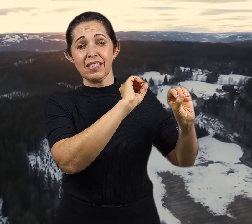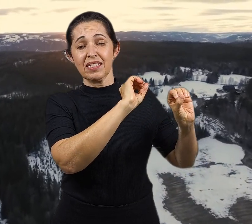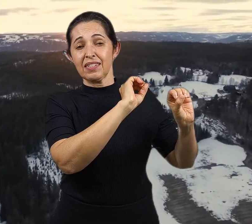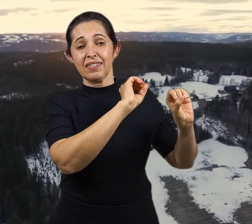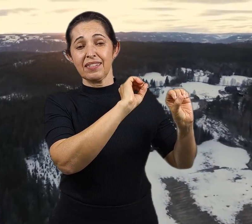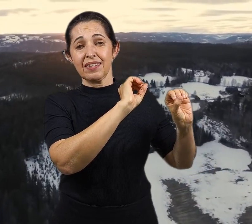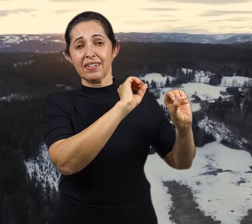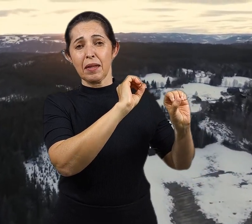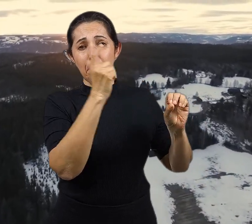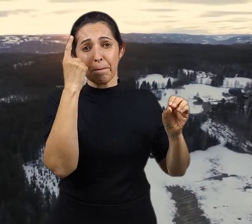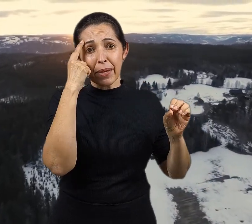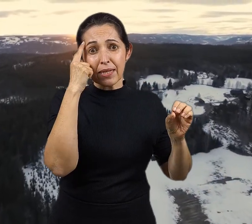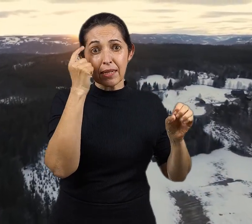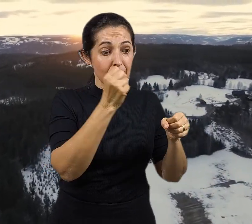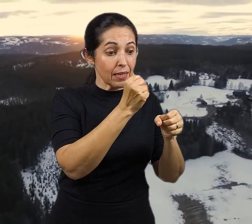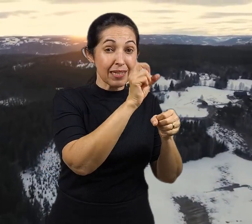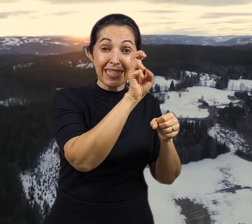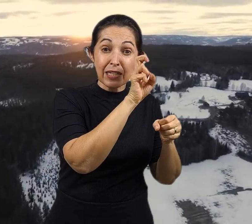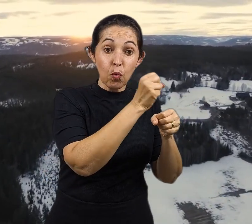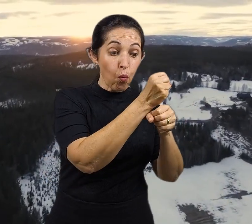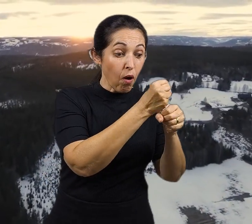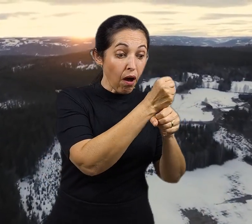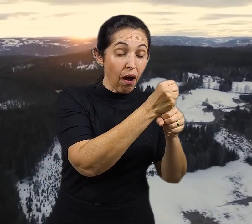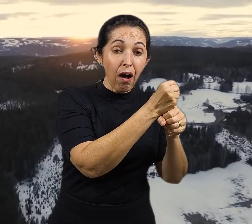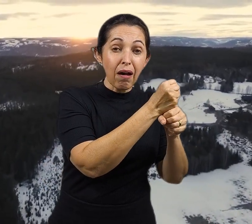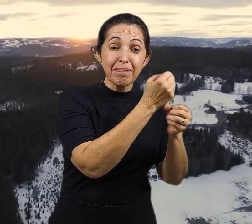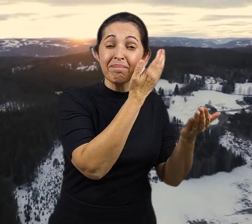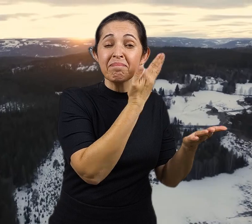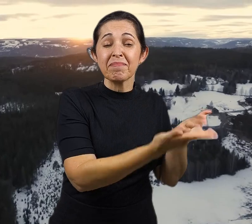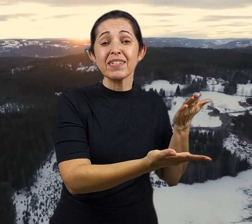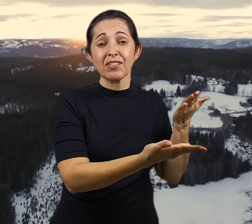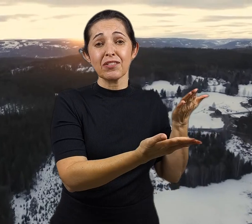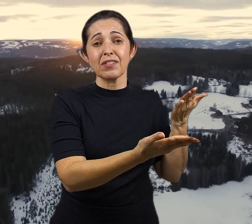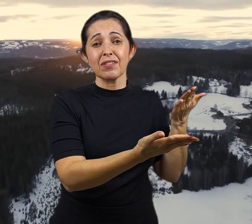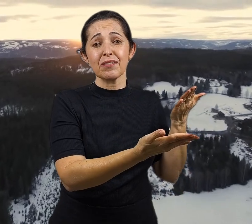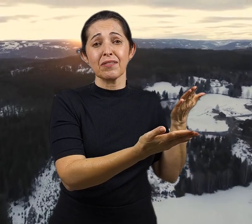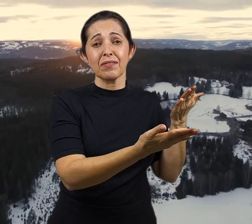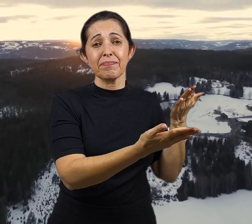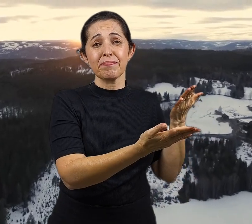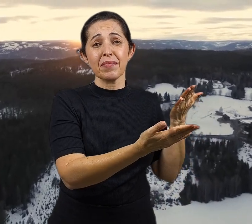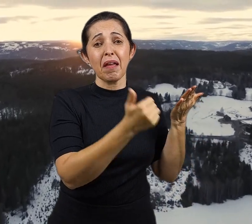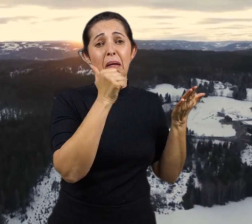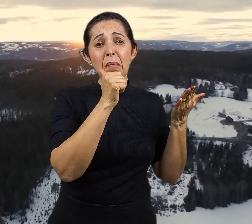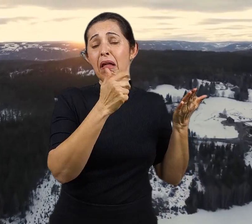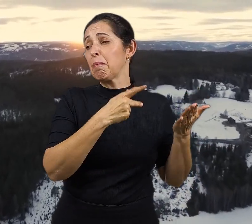estudar. Pastor, eu faltava no lugar, eu faltava na reunião de senhoras para estudar. Eu estudei.